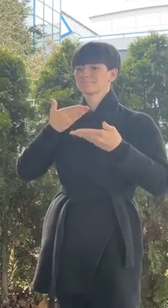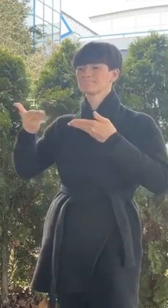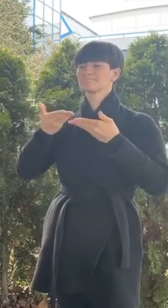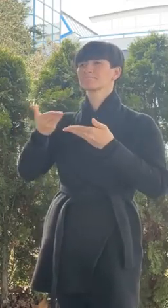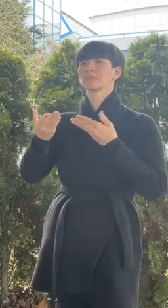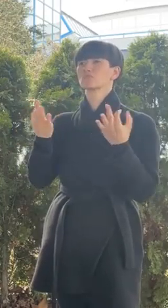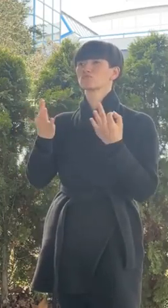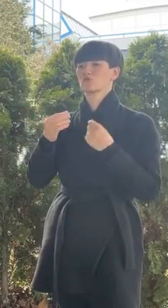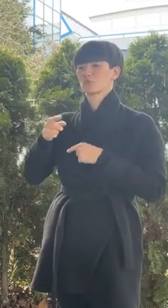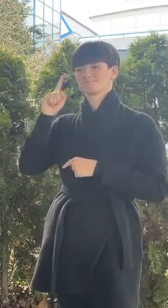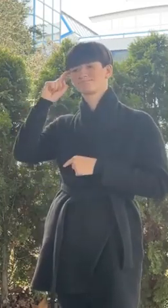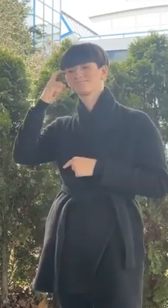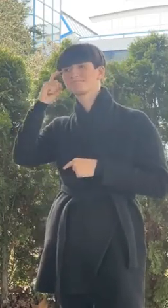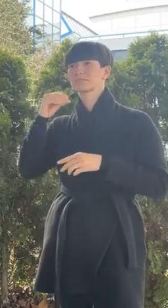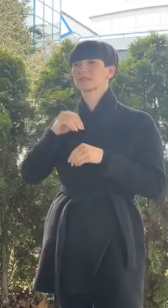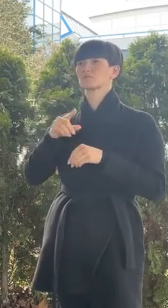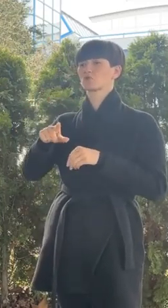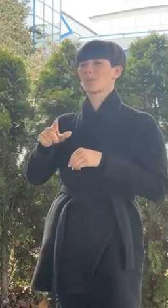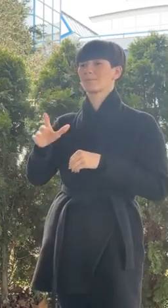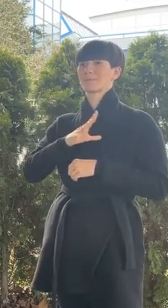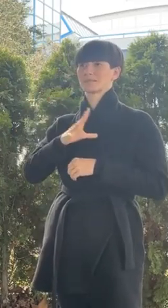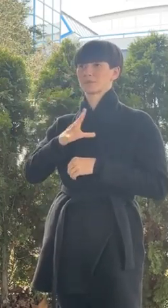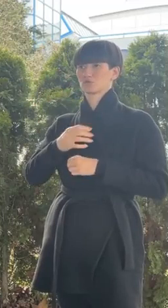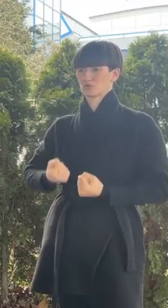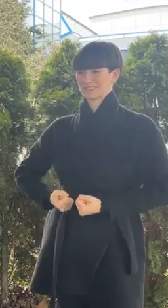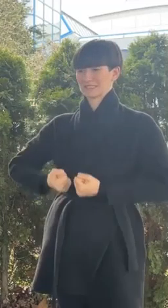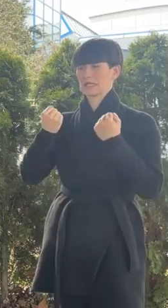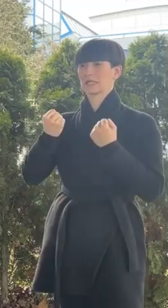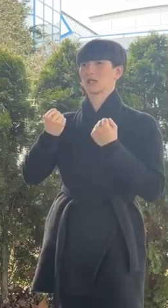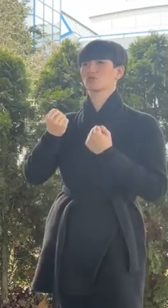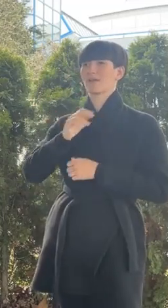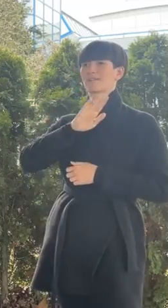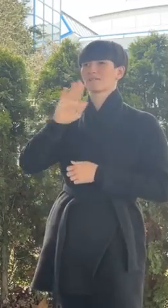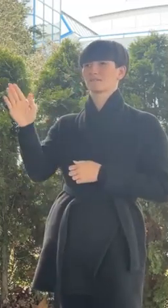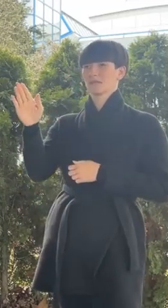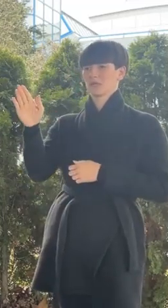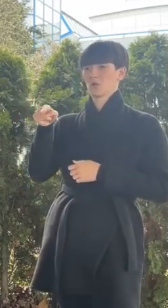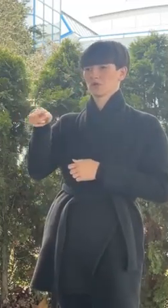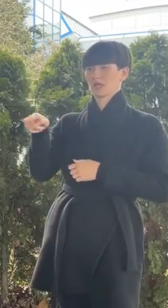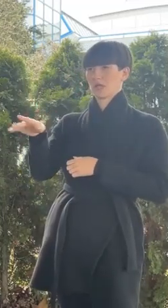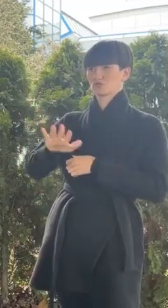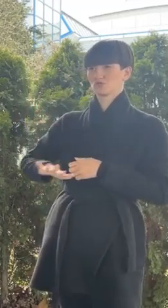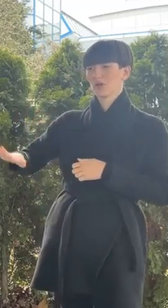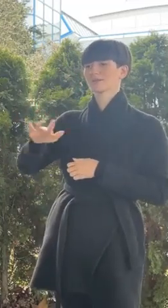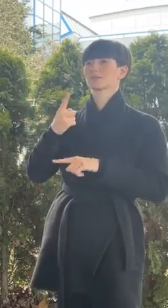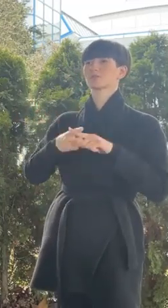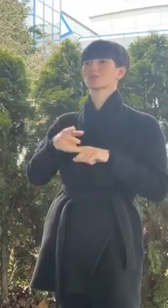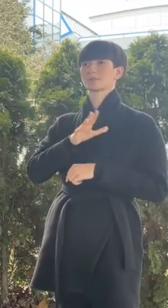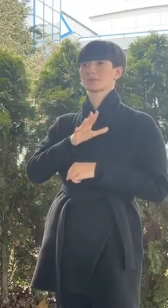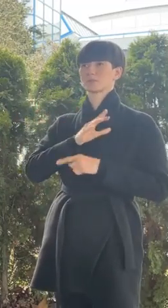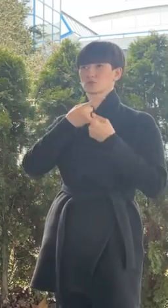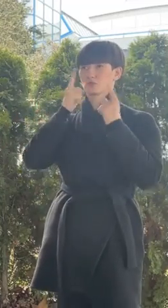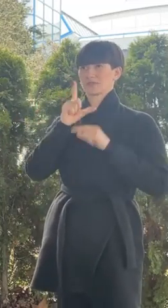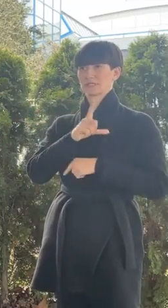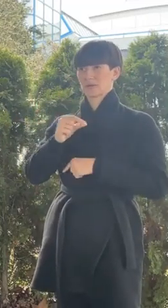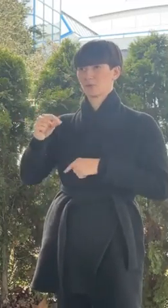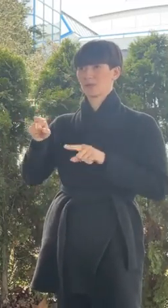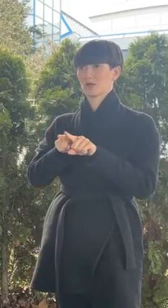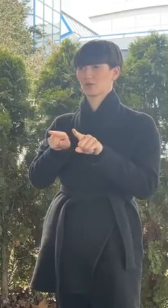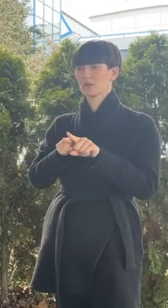akým spôsobom posilniť bezpečnosť východného krídla, to znamená, ako posilniť bezpečnosť aj Slovenskej republiky. Budeme určite hovoriť